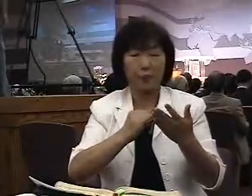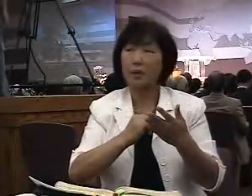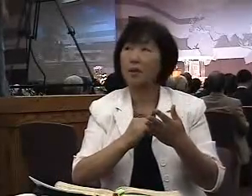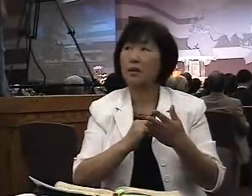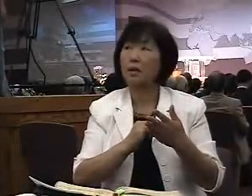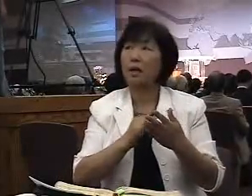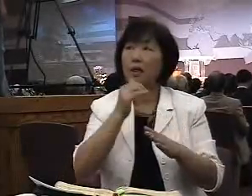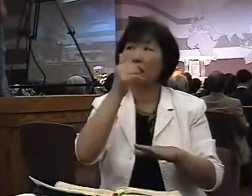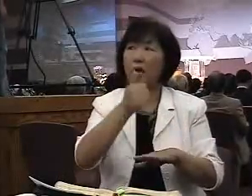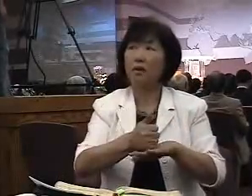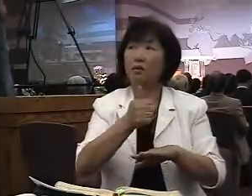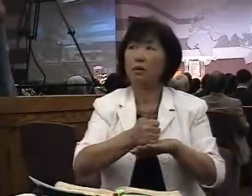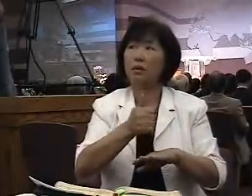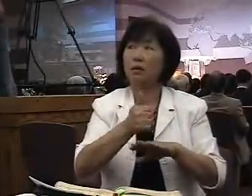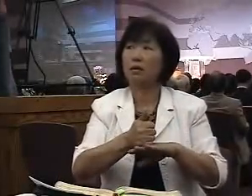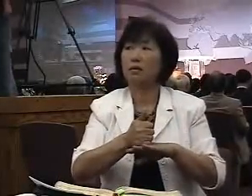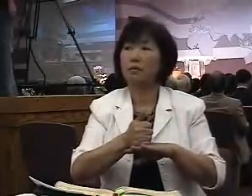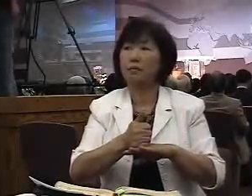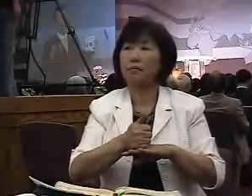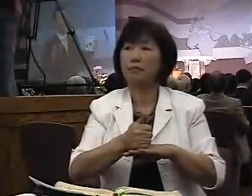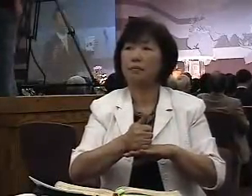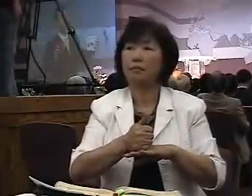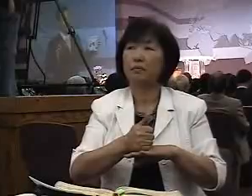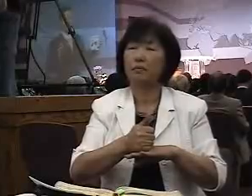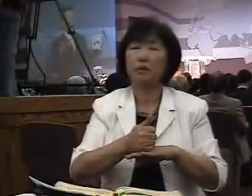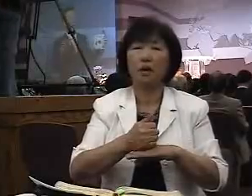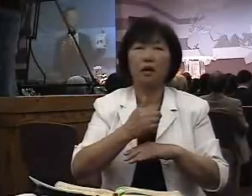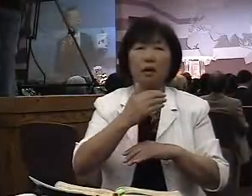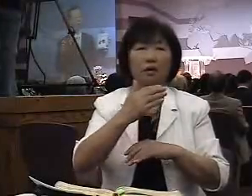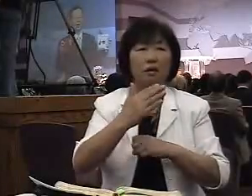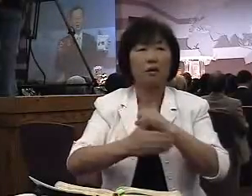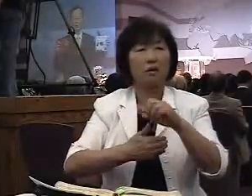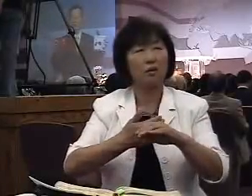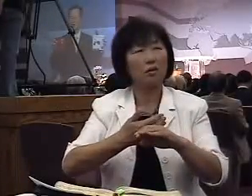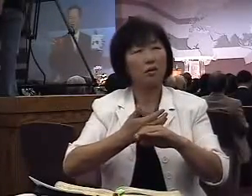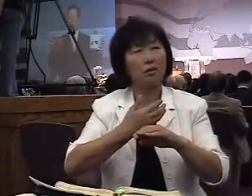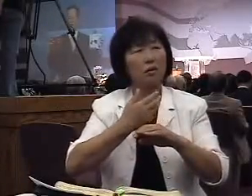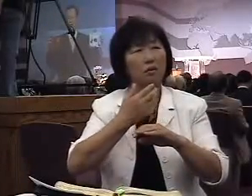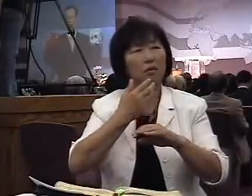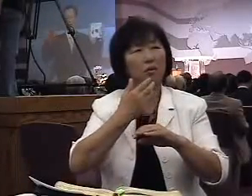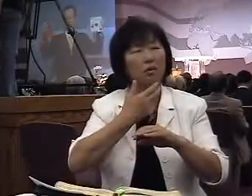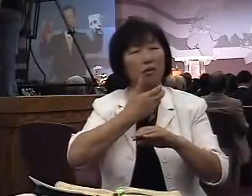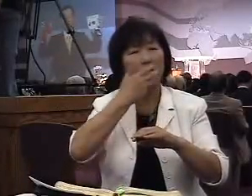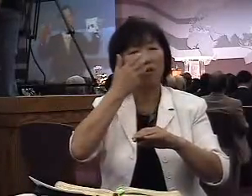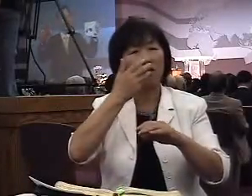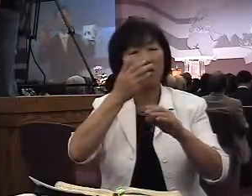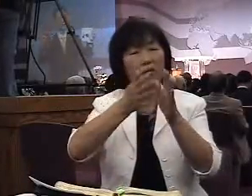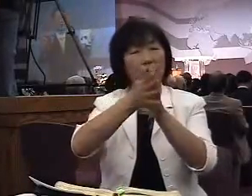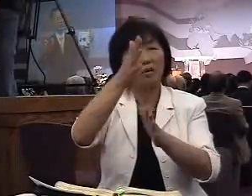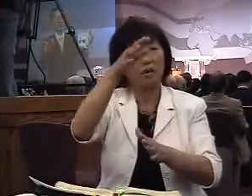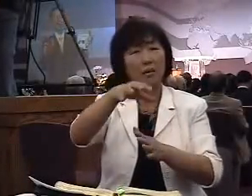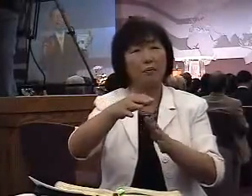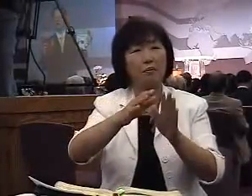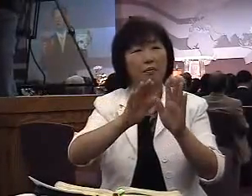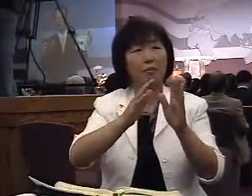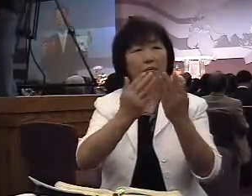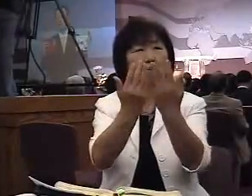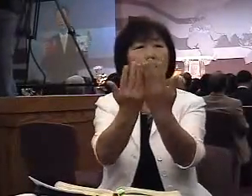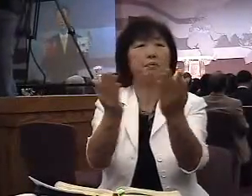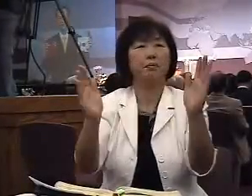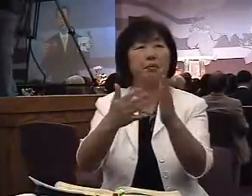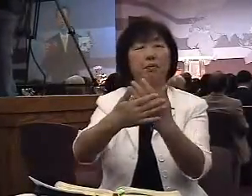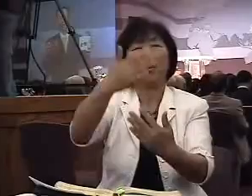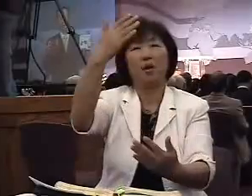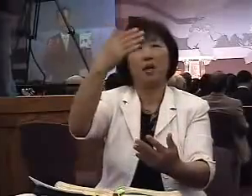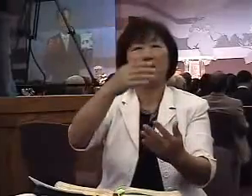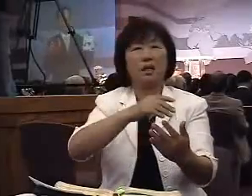거냐면 나중에 그 킹덤 드림 센터의 한 벽에 올라갈 것입니다. 한 벽에 올라가서 우리 자녀들의